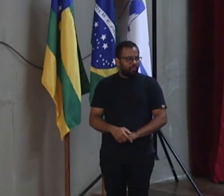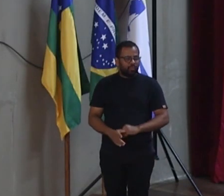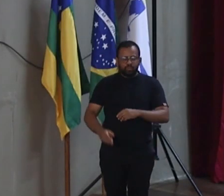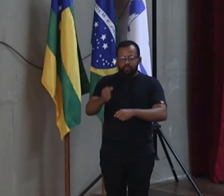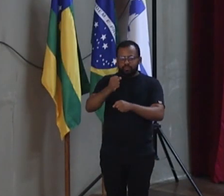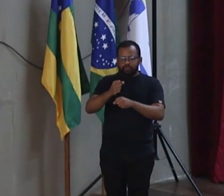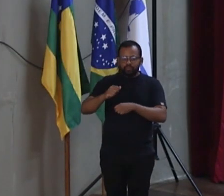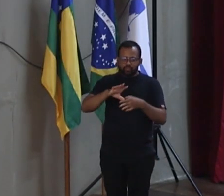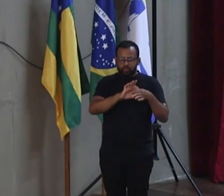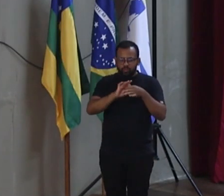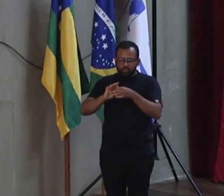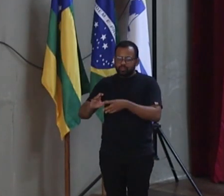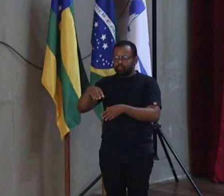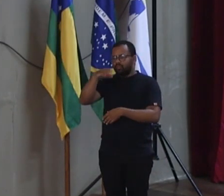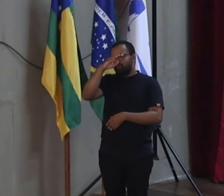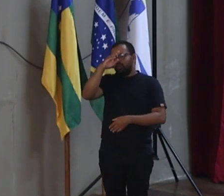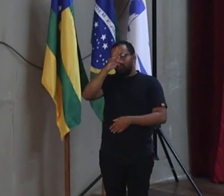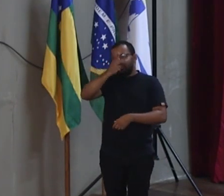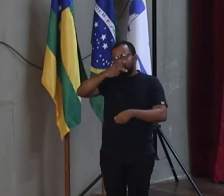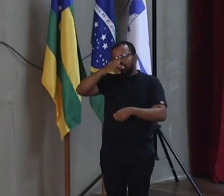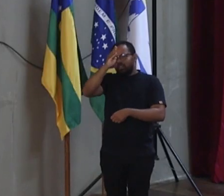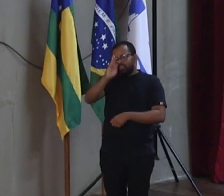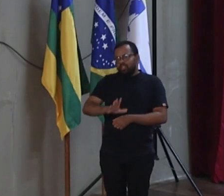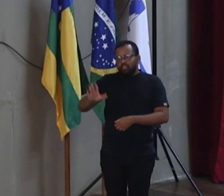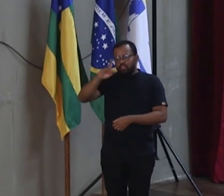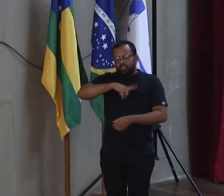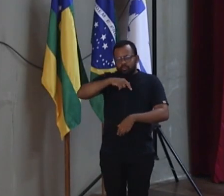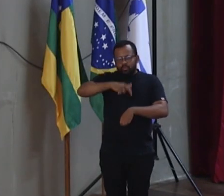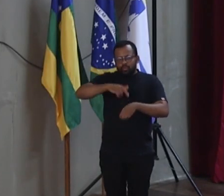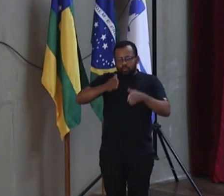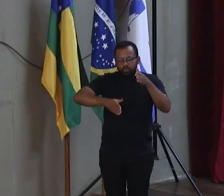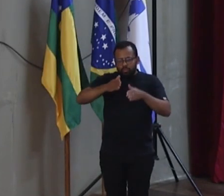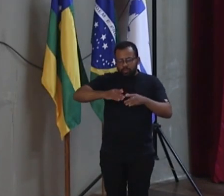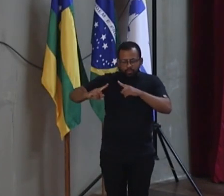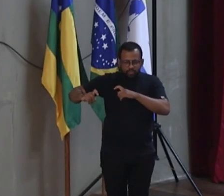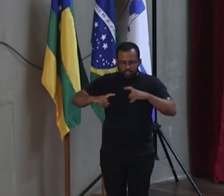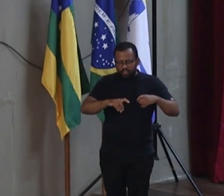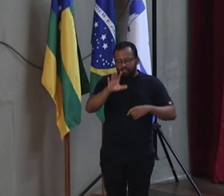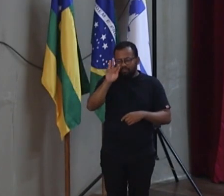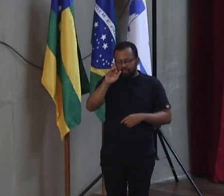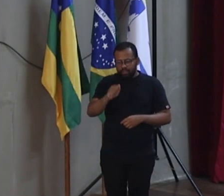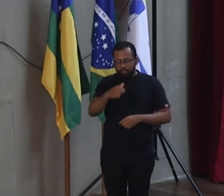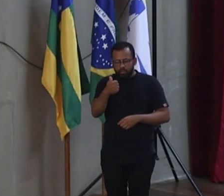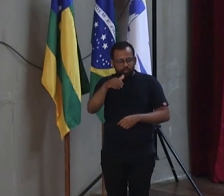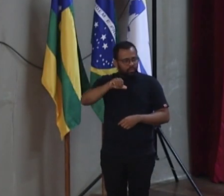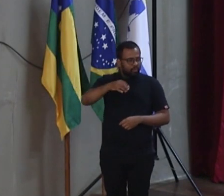No âmbito internacional, nós tivemos o período da Guerra Fria entre